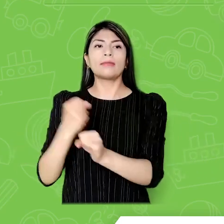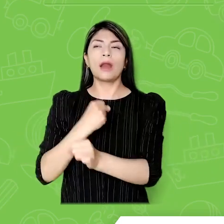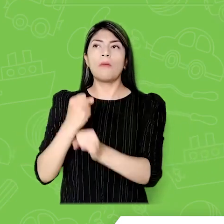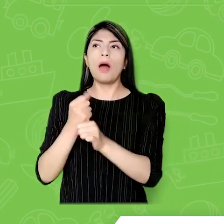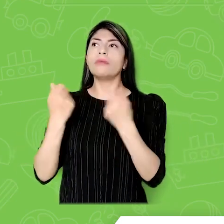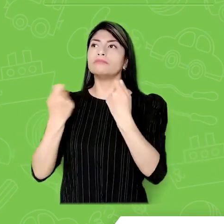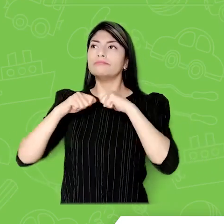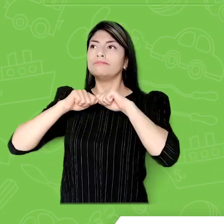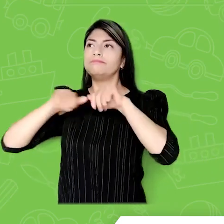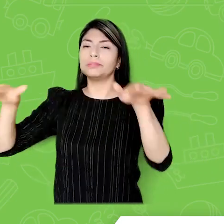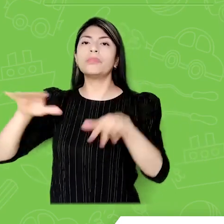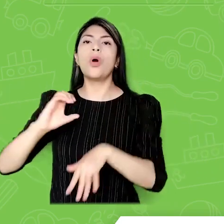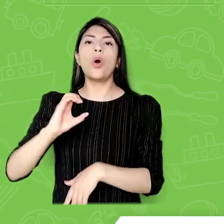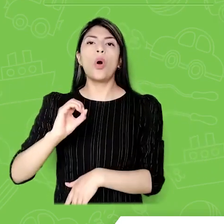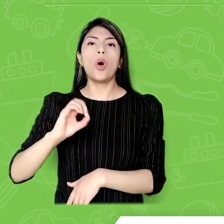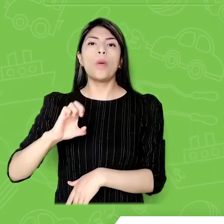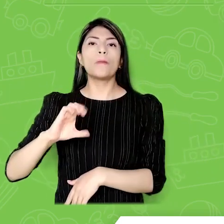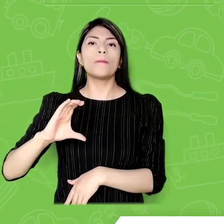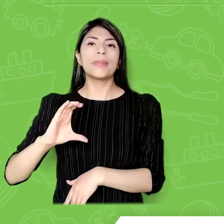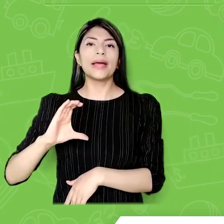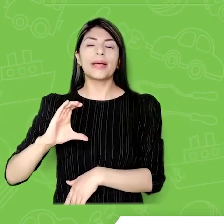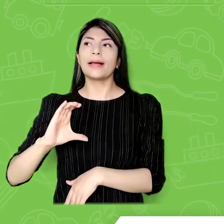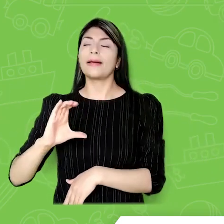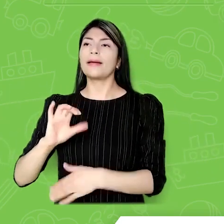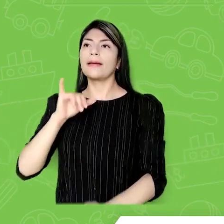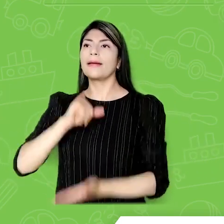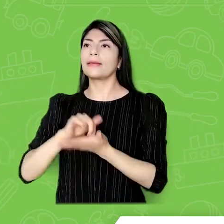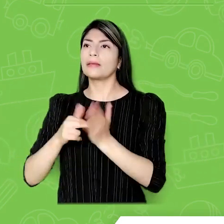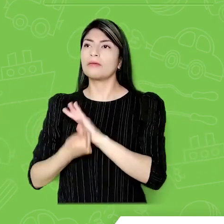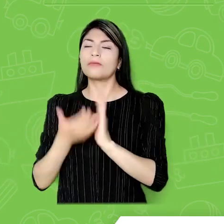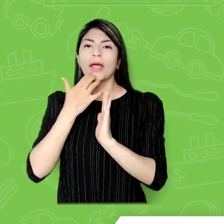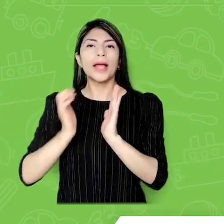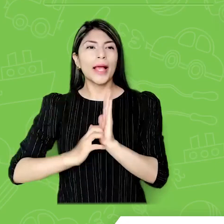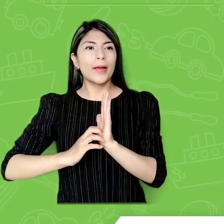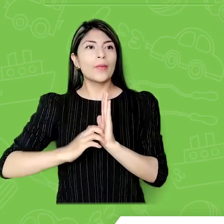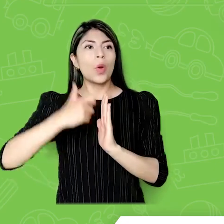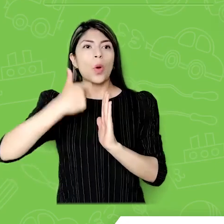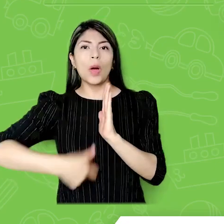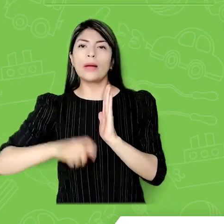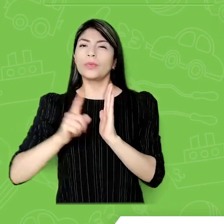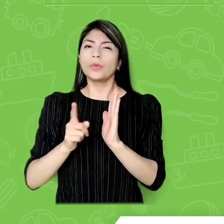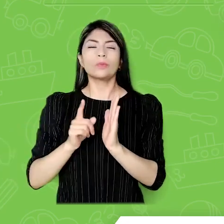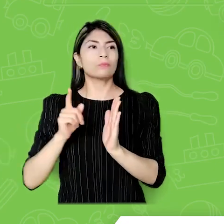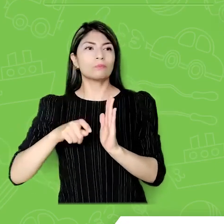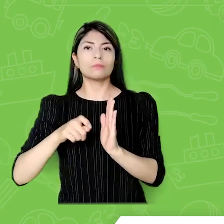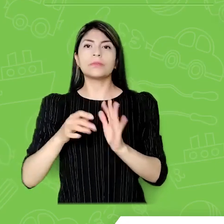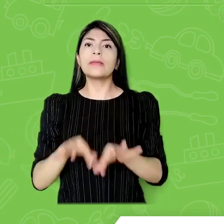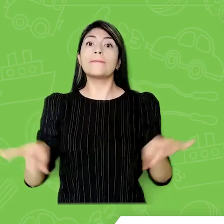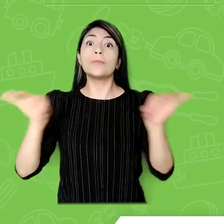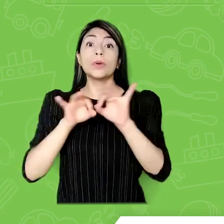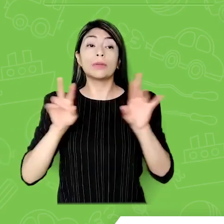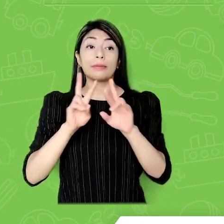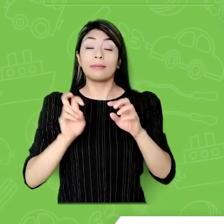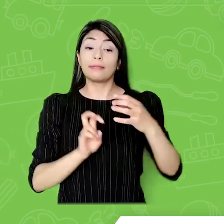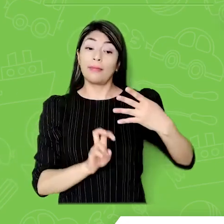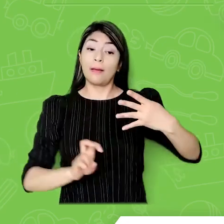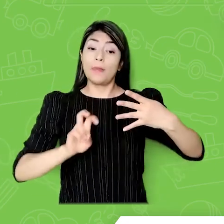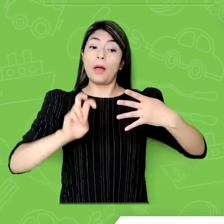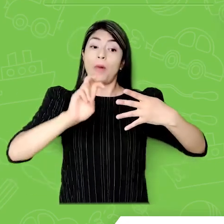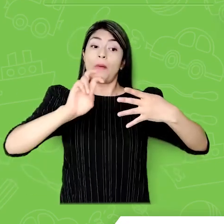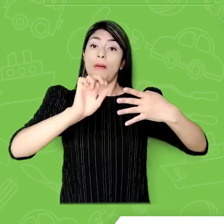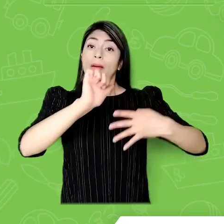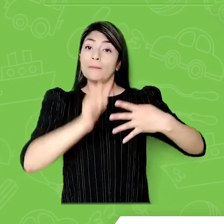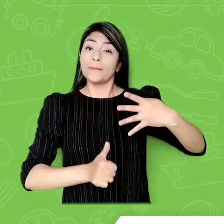no modifiquen la cantidad de empleos o de vacantes reportadas por nivel jerárquico, ni ninguna otra información contenida en